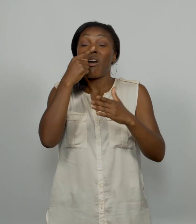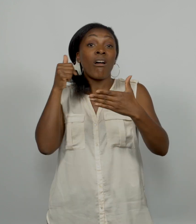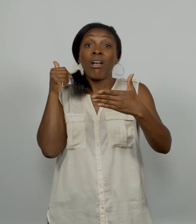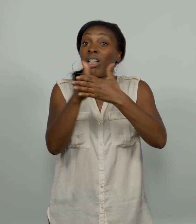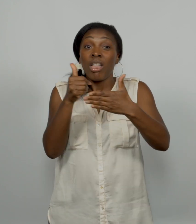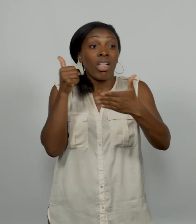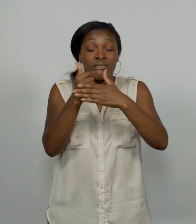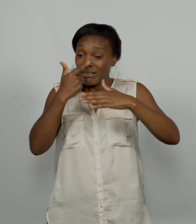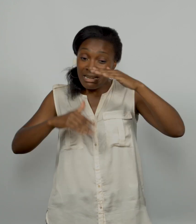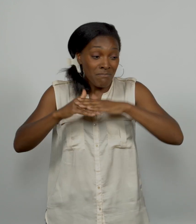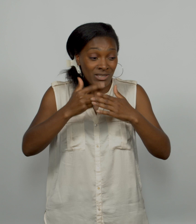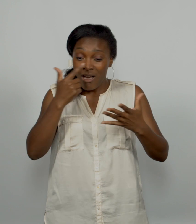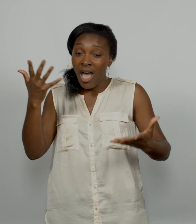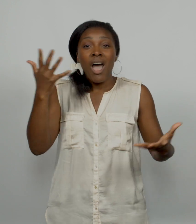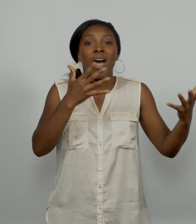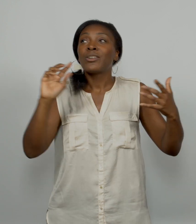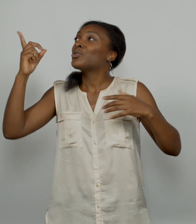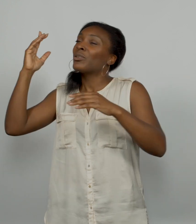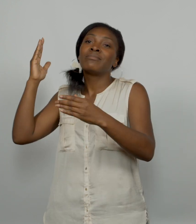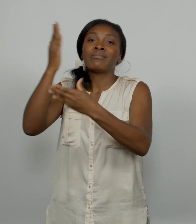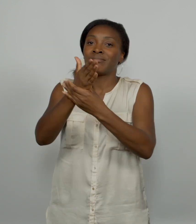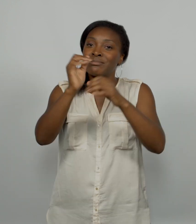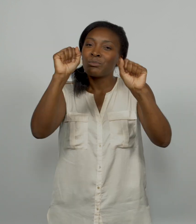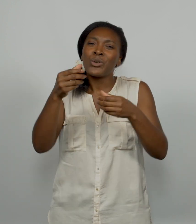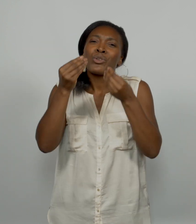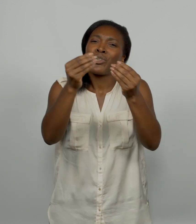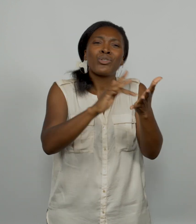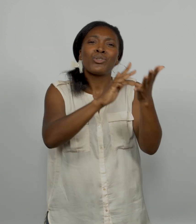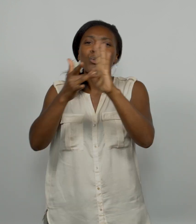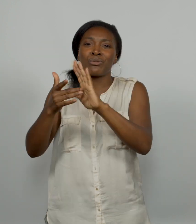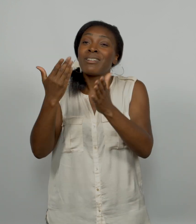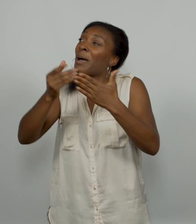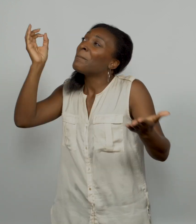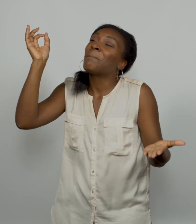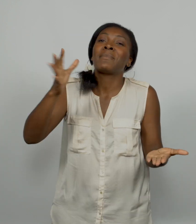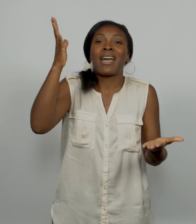soi-même, quand il n'y a plus rien, Dieu peut être ton tout. Là, le